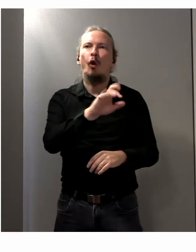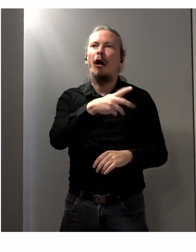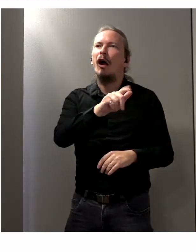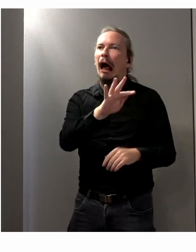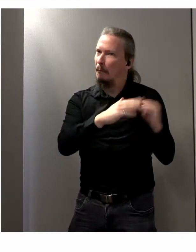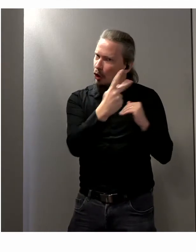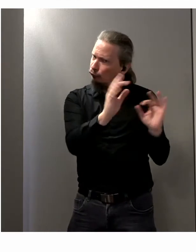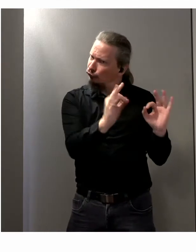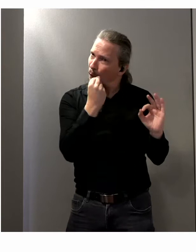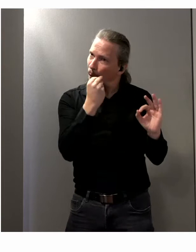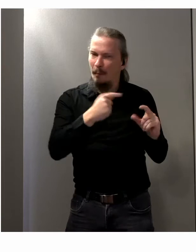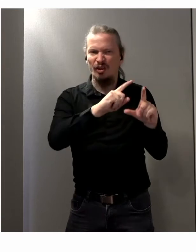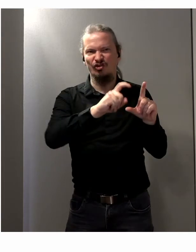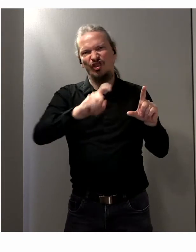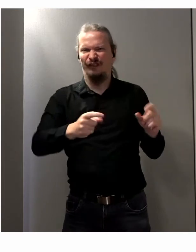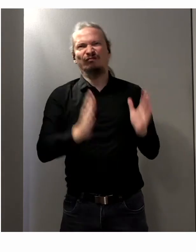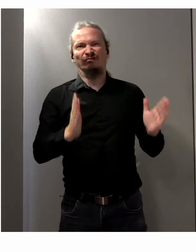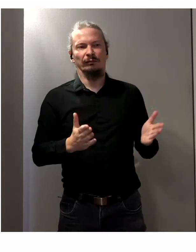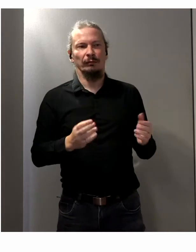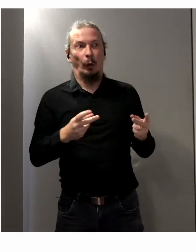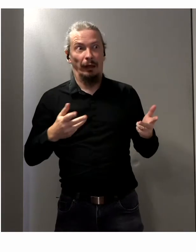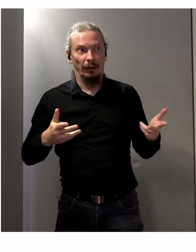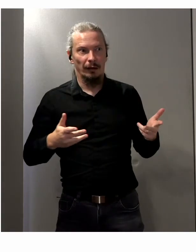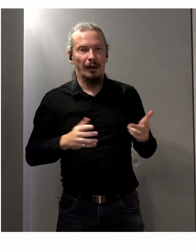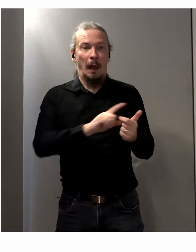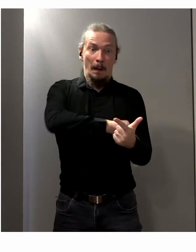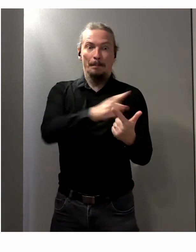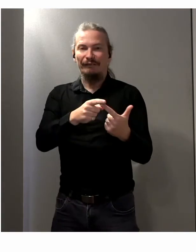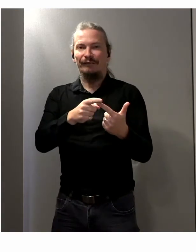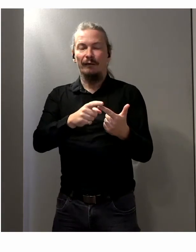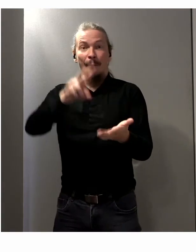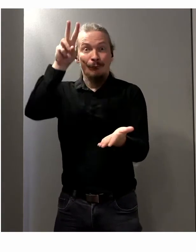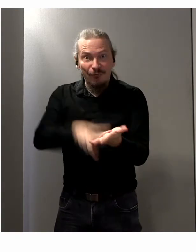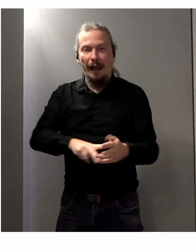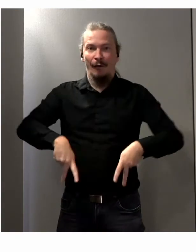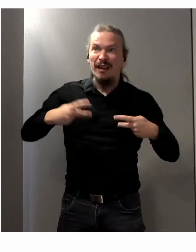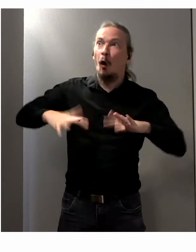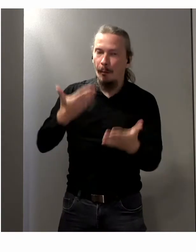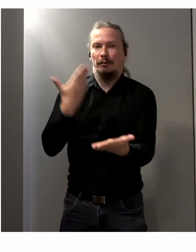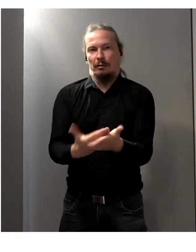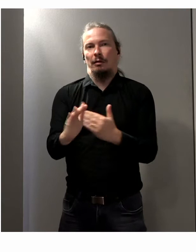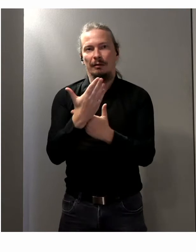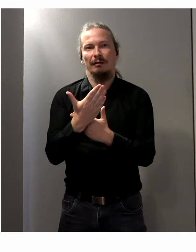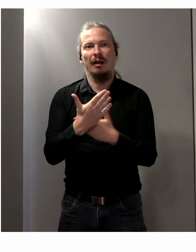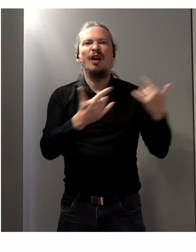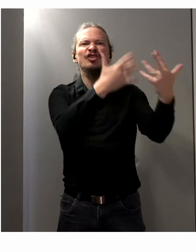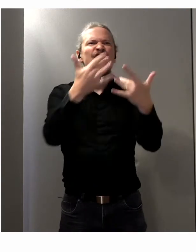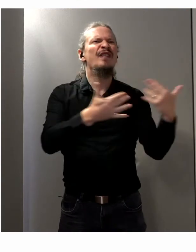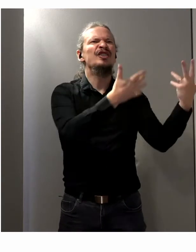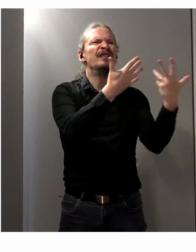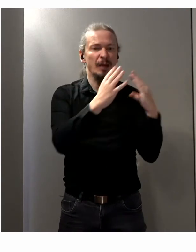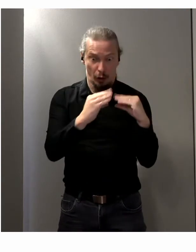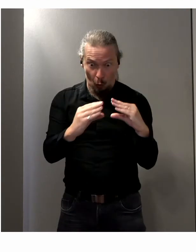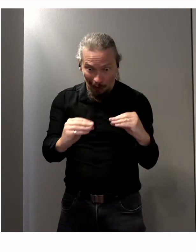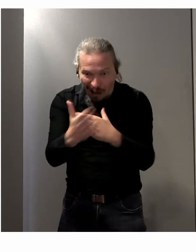son métier, il le fait très bien. Mais après cela, la vérité de la vie, la chair autour des chiffres,